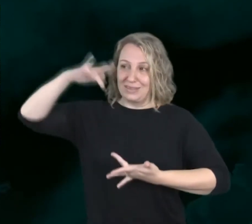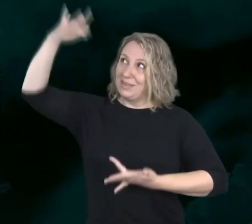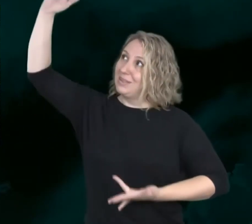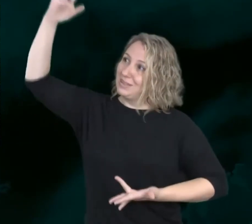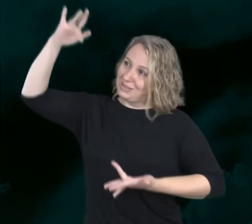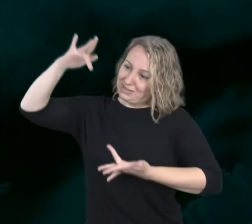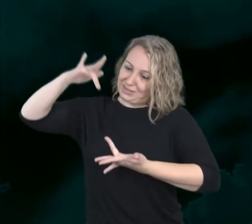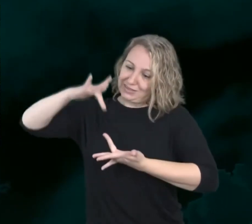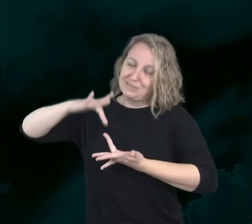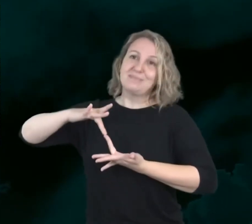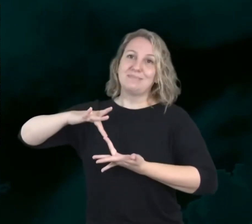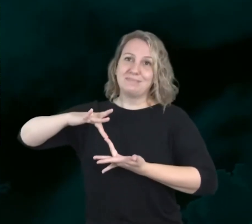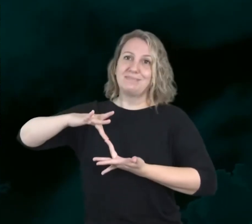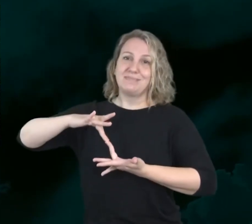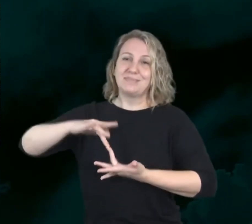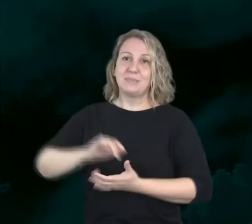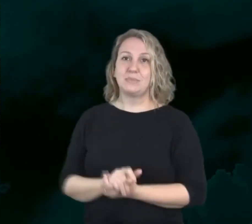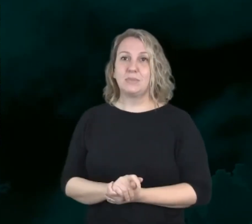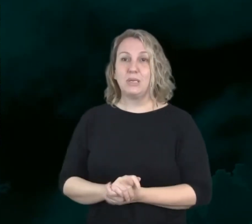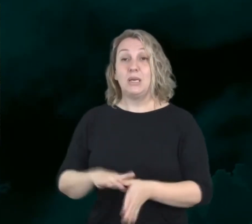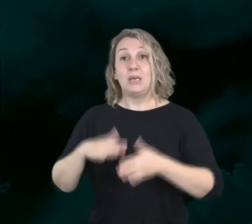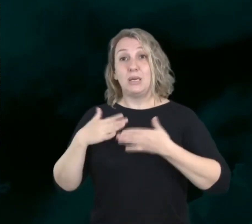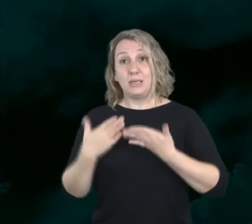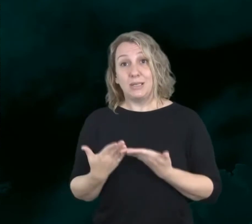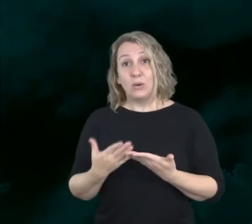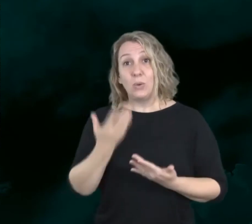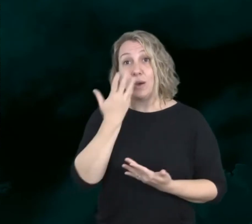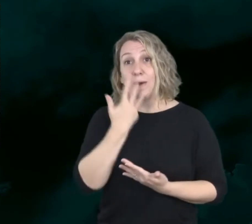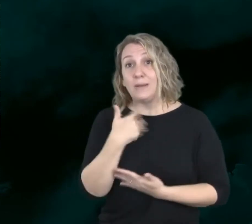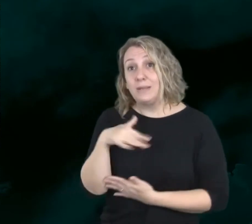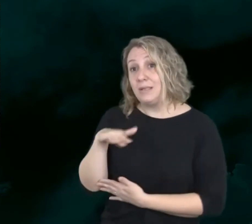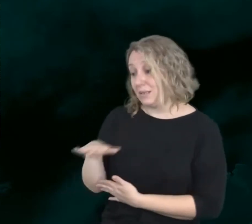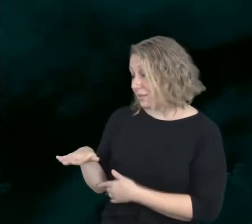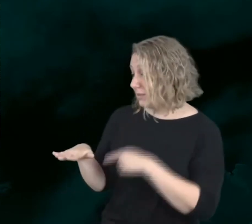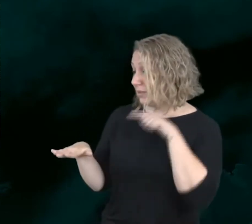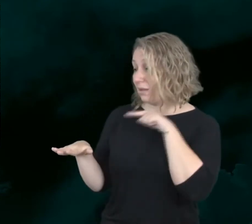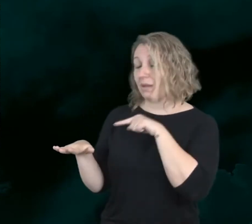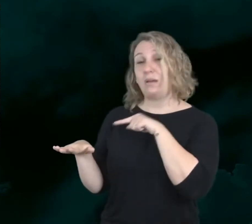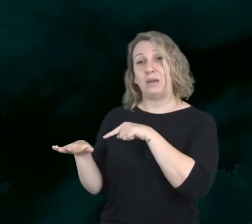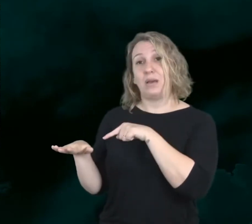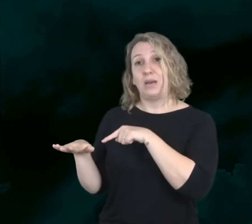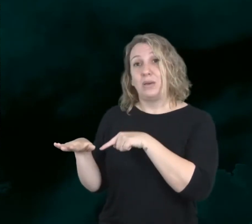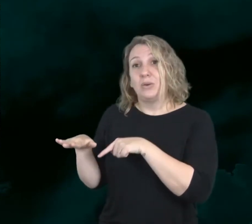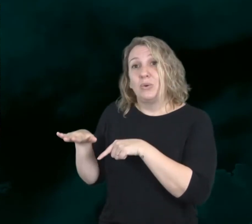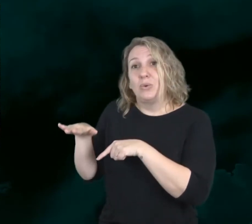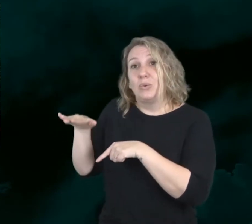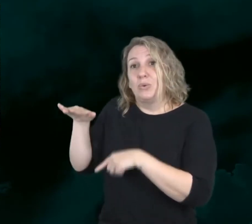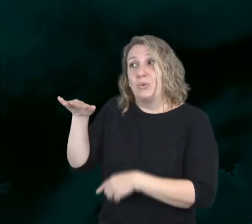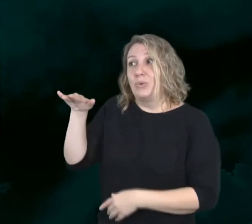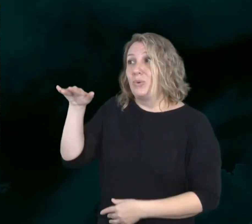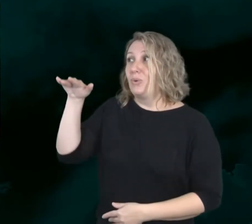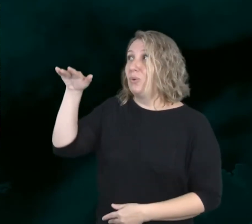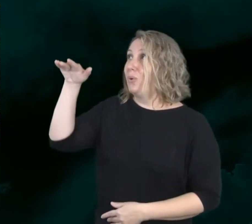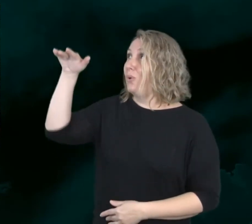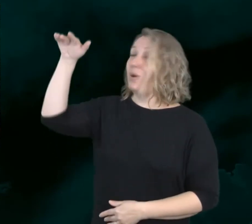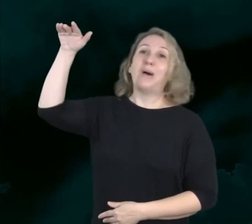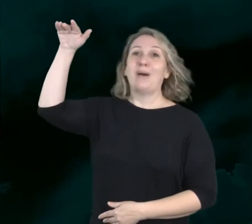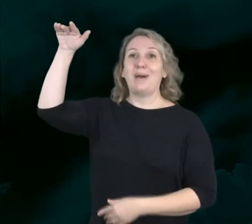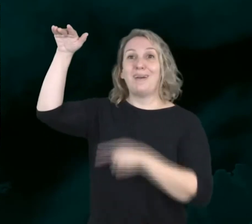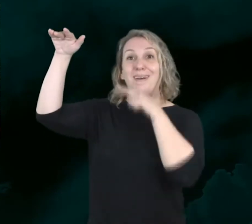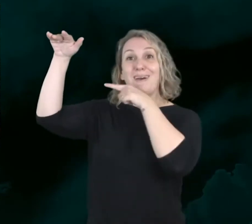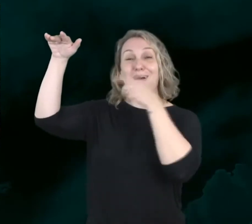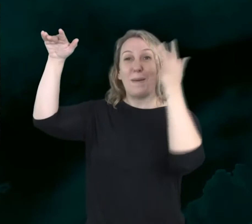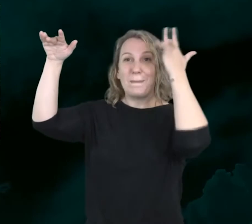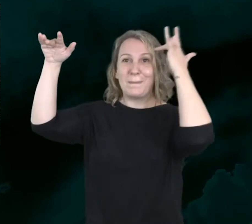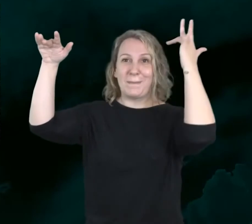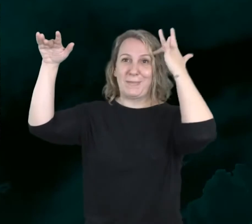filhos, Teknon, vão se tornando filhos ruiós, Versículo 14 de Romanos